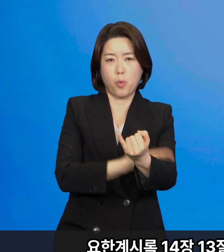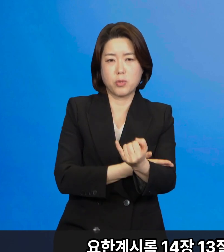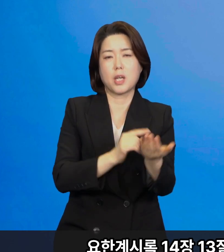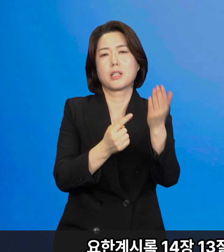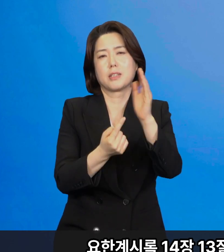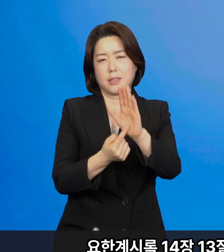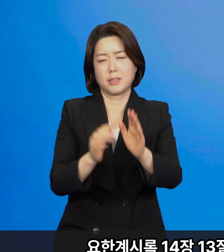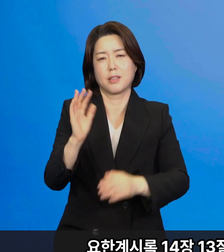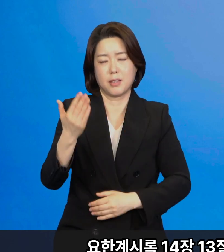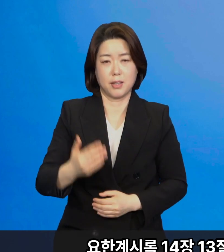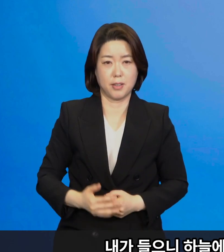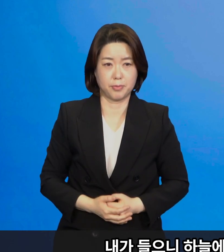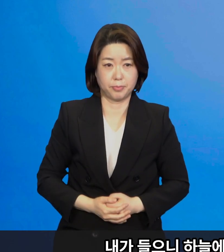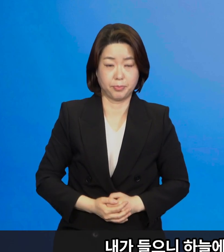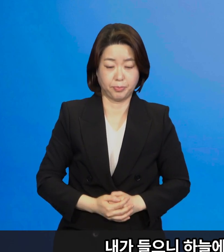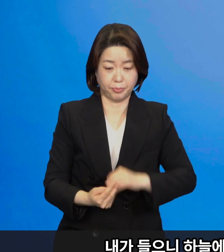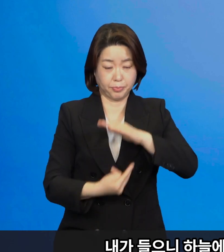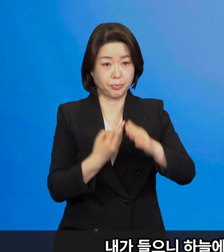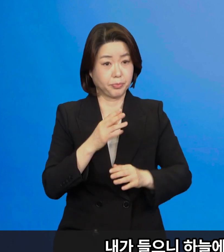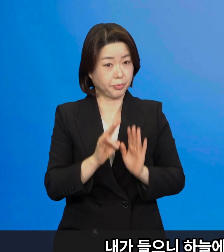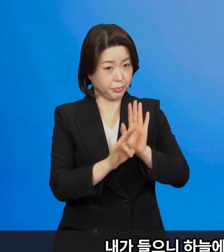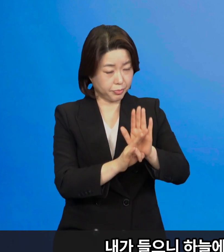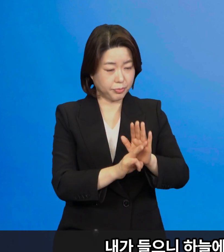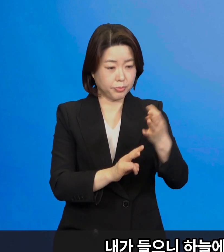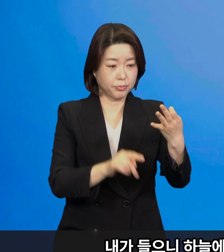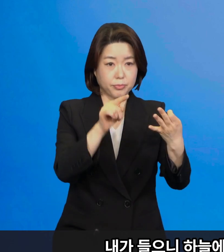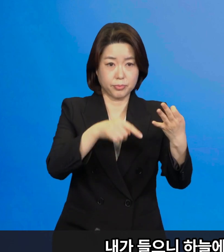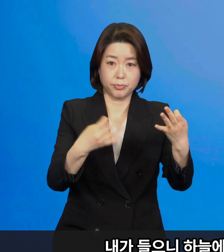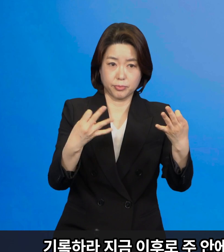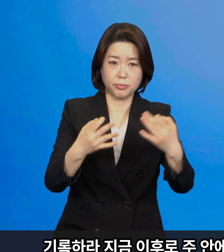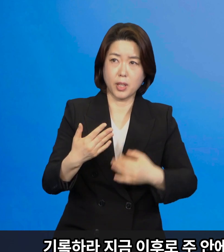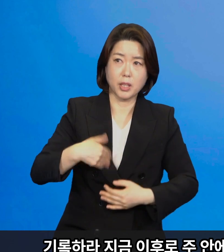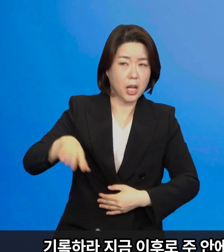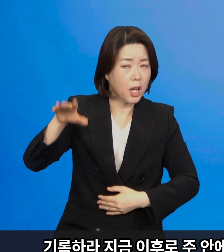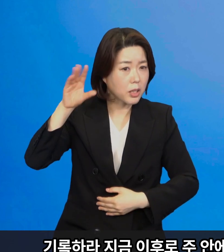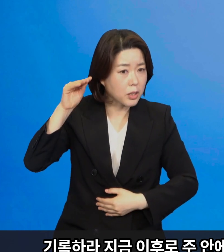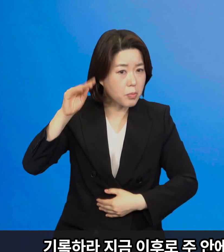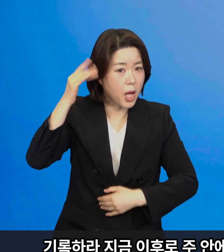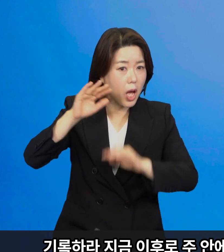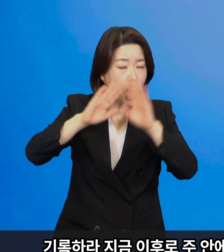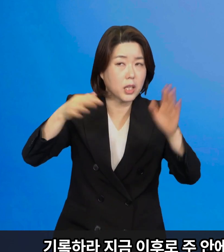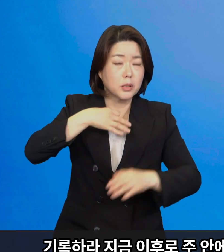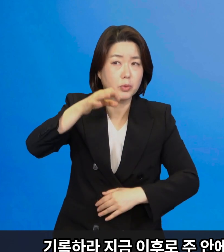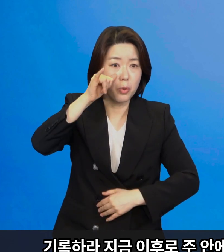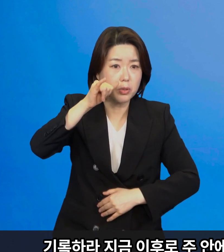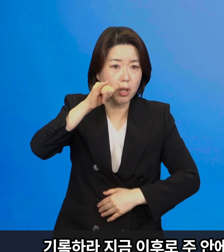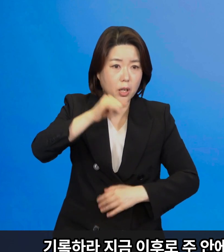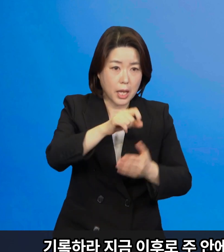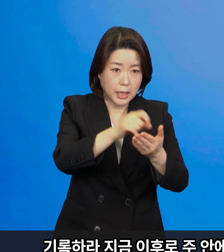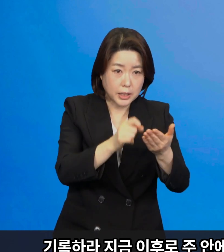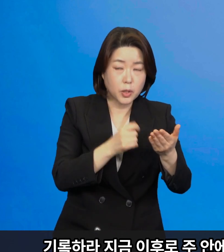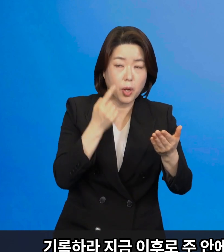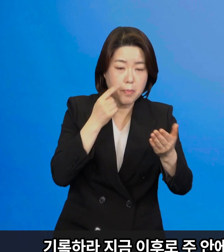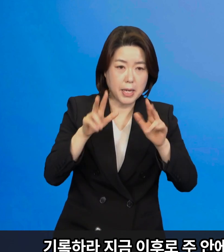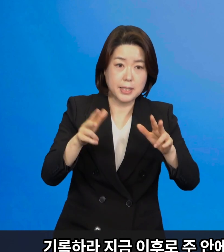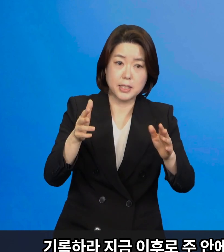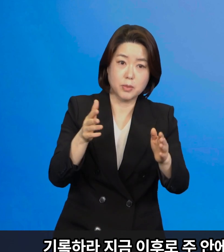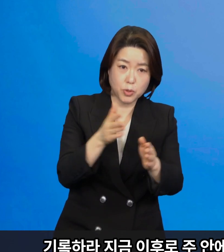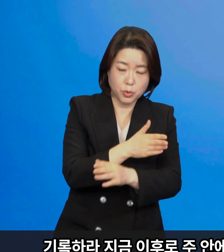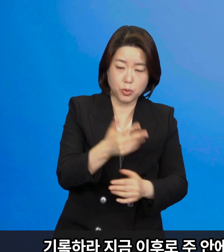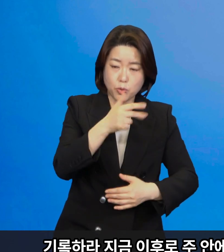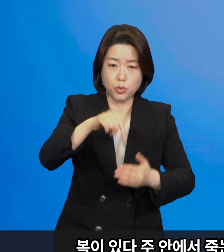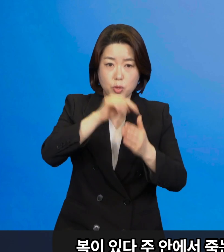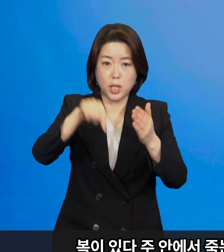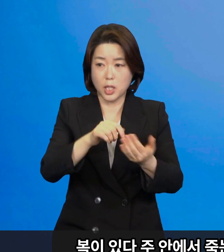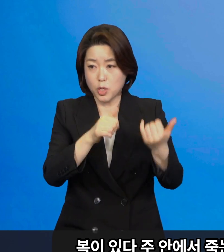14장 13절에 이런 말씀이 있습니다. 내가 들으니 하늘에서 음성이 나서 이르되 기록하라. 지금 이후로 주 안에서 죽는 자들은 뭐가